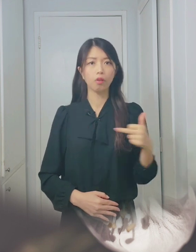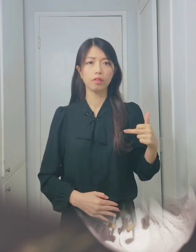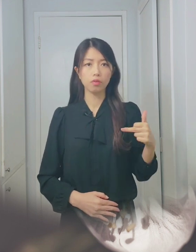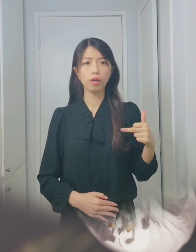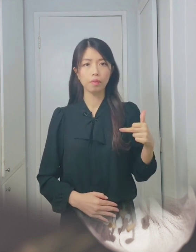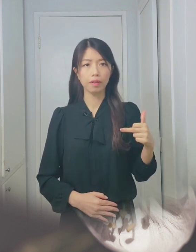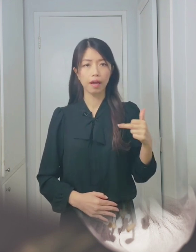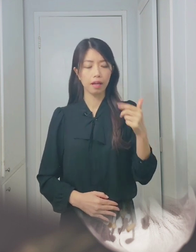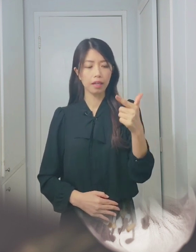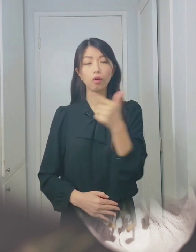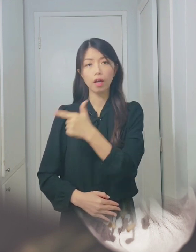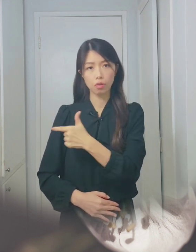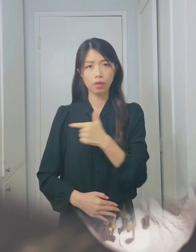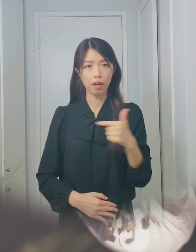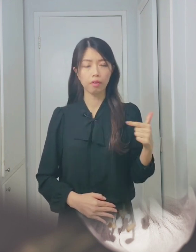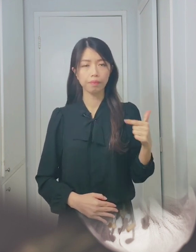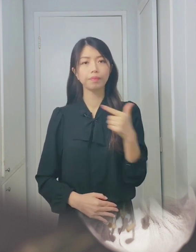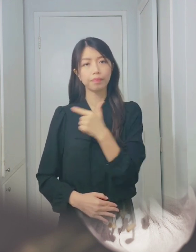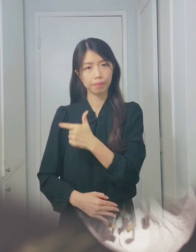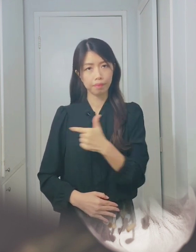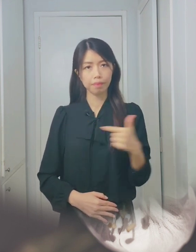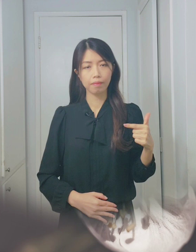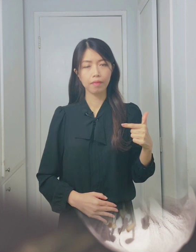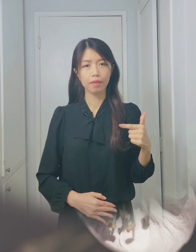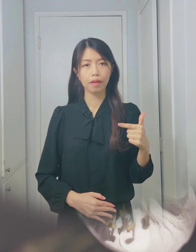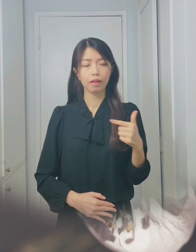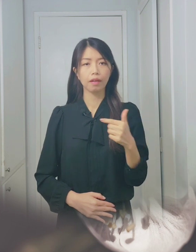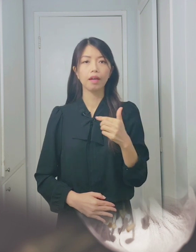크다 이런 뜻의 수어가 됩니다. 이렇게 하셔도 돼요.